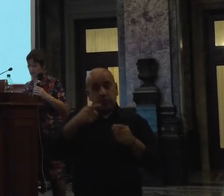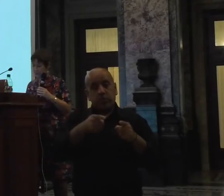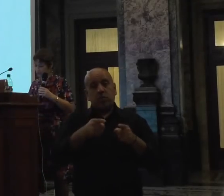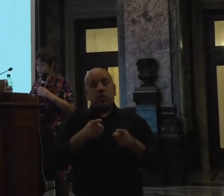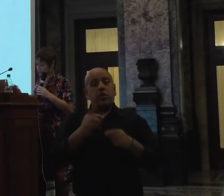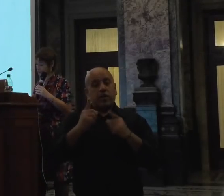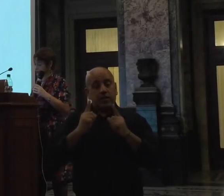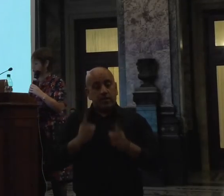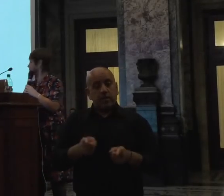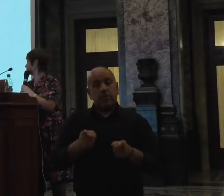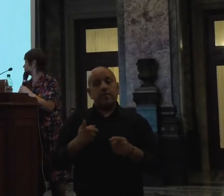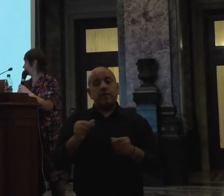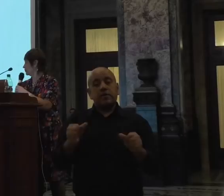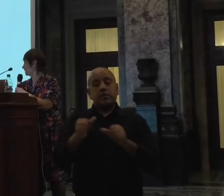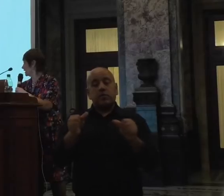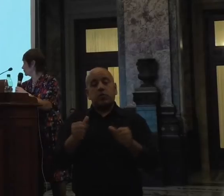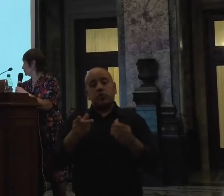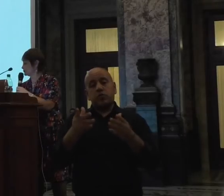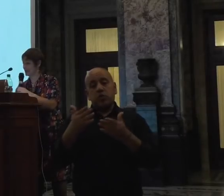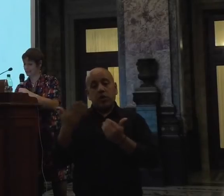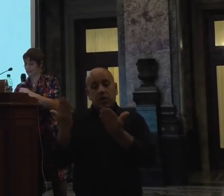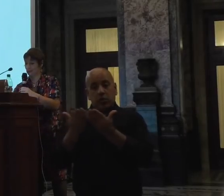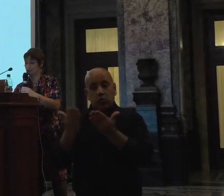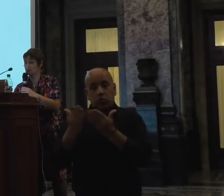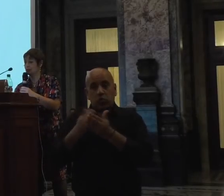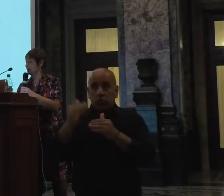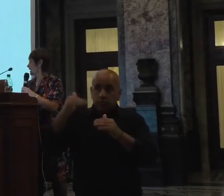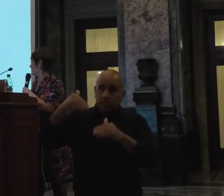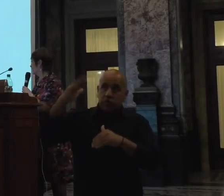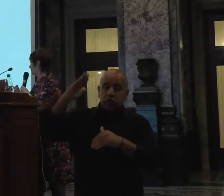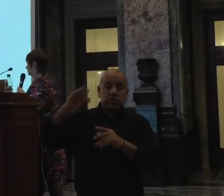colaboraciones hemos hecho muchos estudios con adultos atípicos.